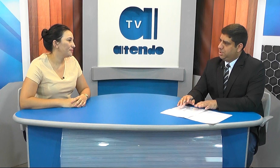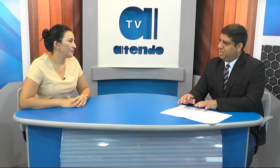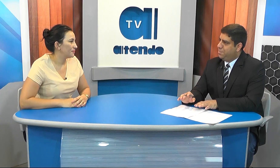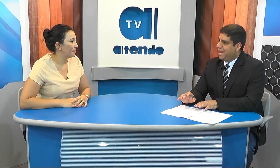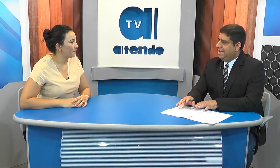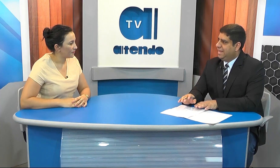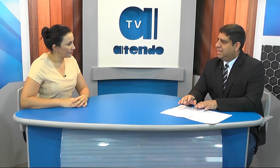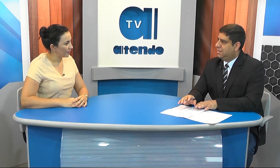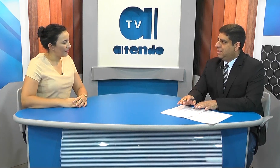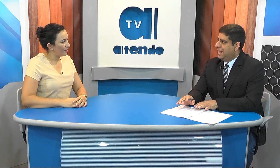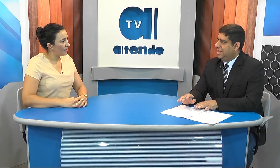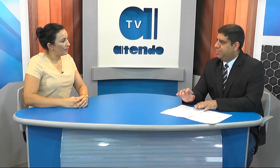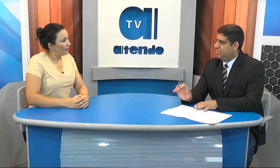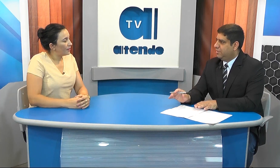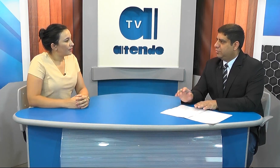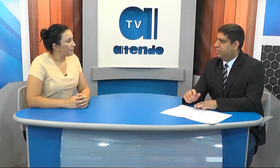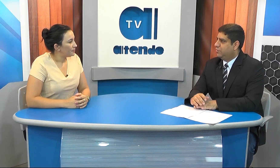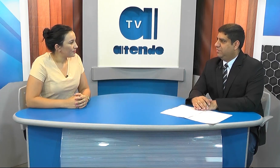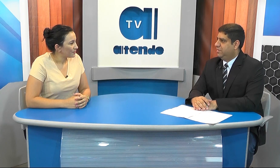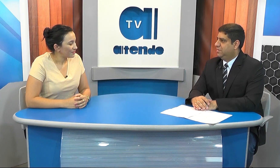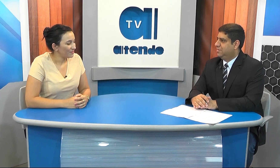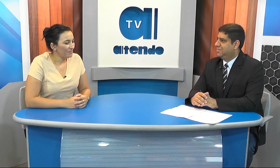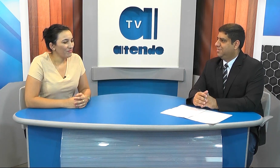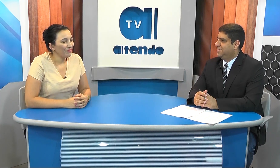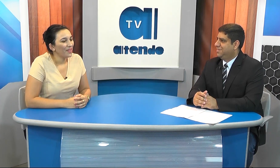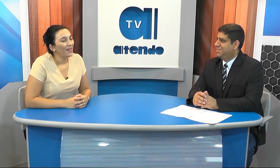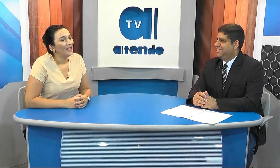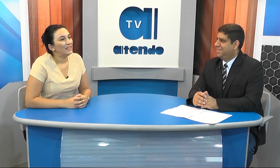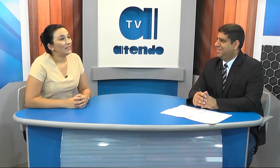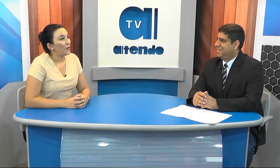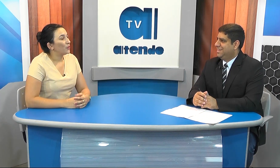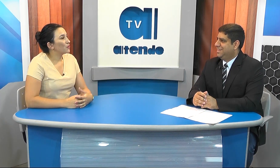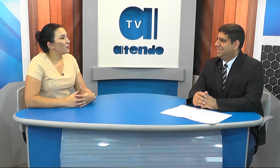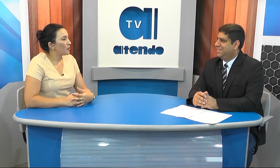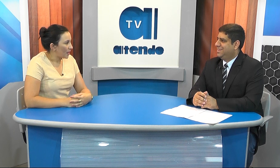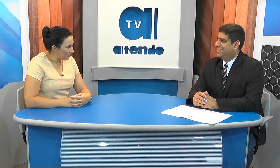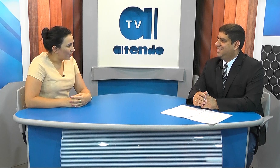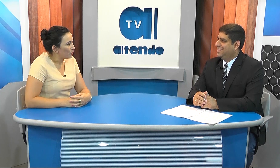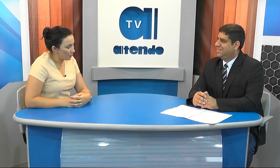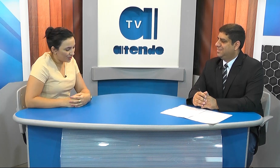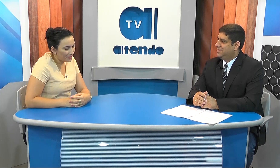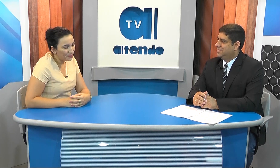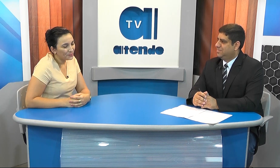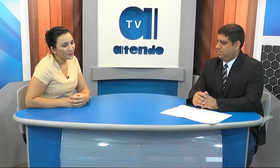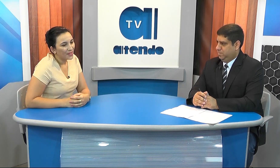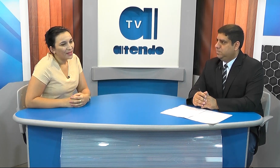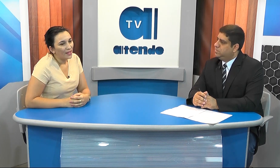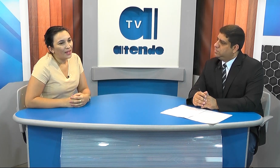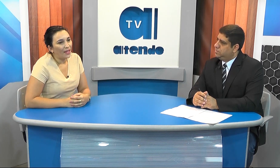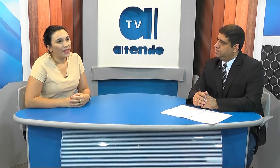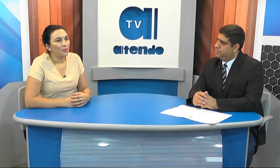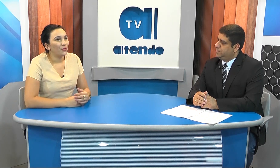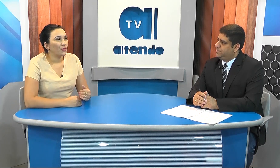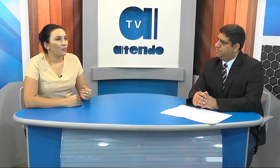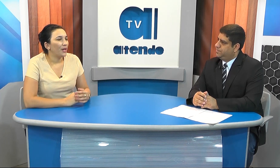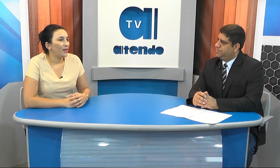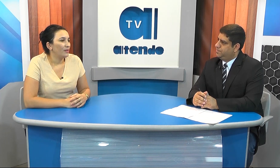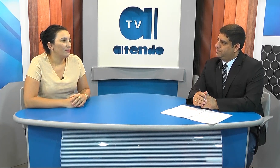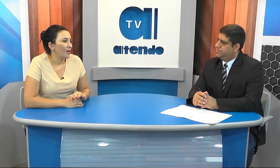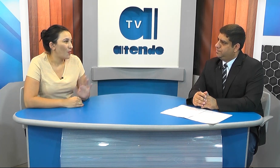que maneira a Libras entrou na sua vida? Então, eu sou formada em pedagogia, me formei há quase